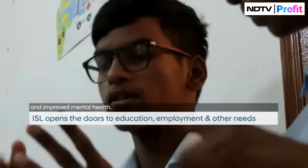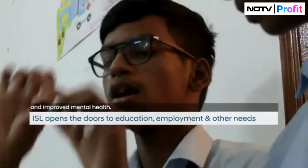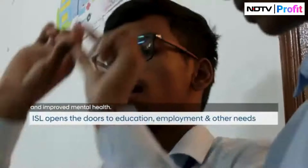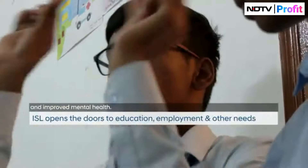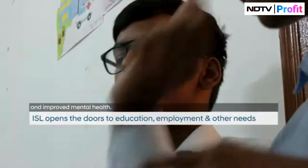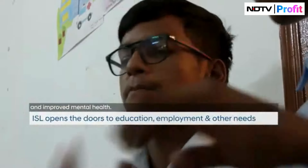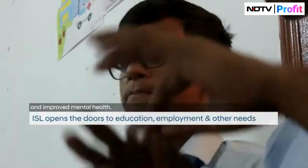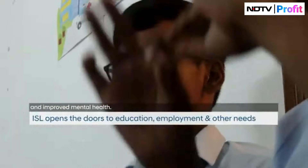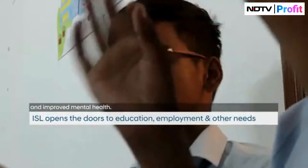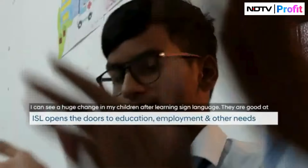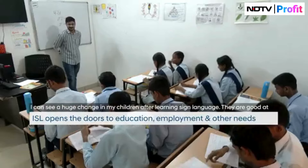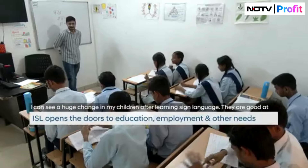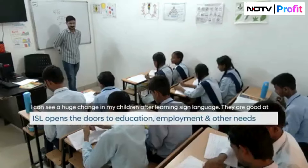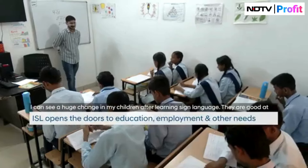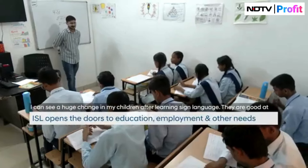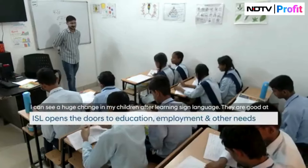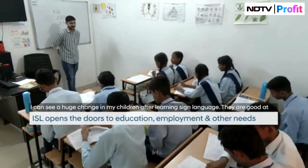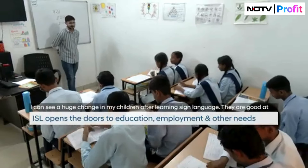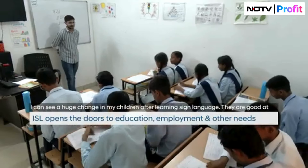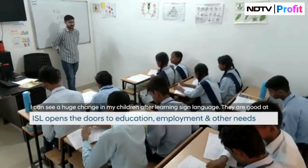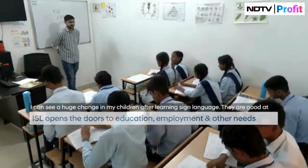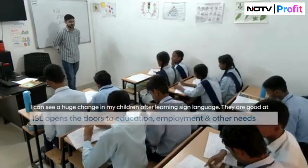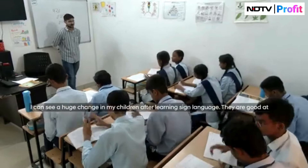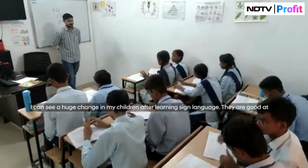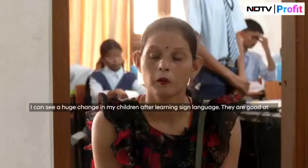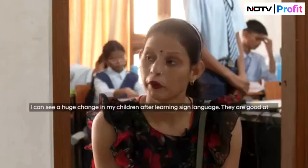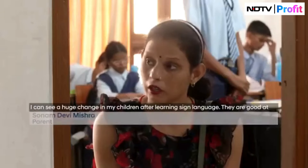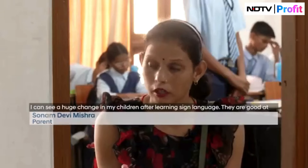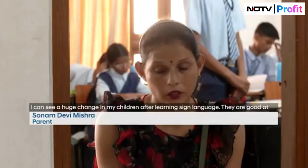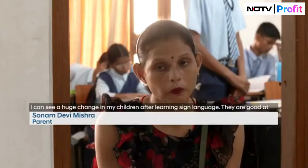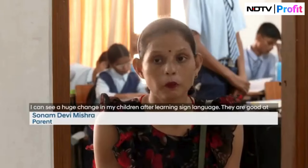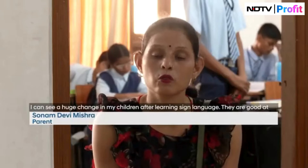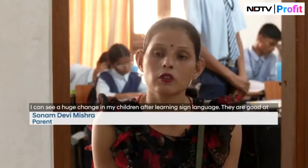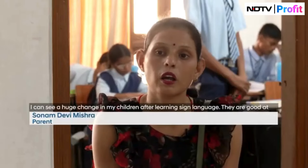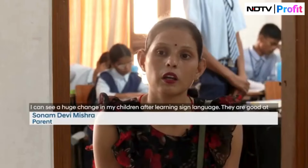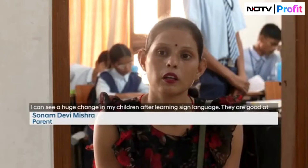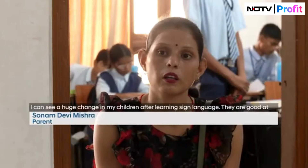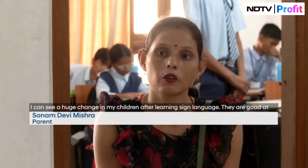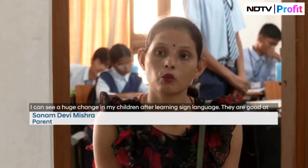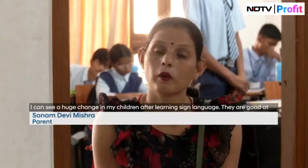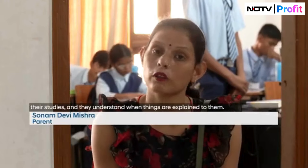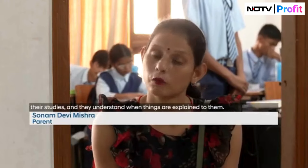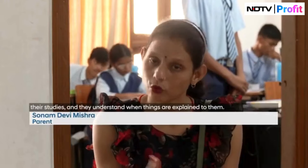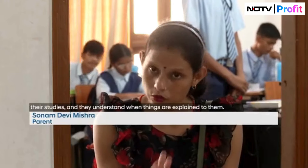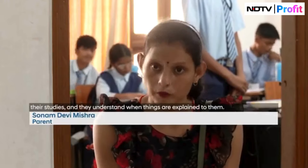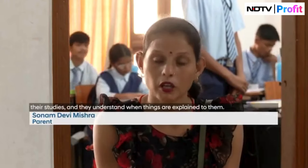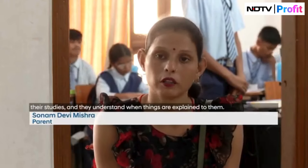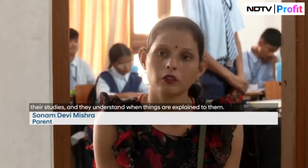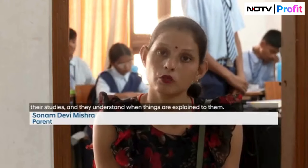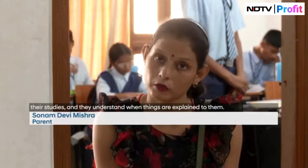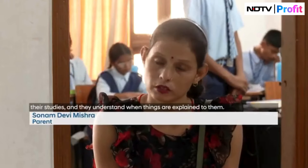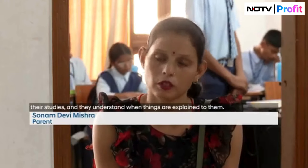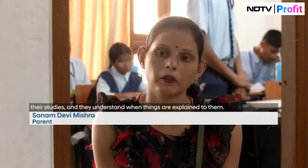mental health. बहुत बदलाव आया है बच्चों में, पढ़ने लिखने में भी होशियार है, जो बात हम लोग समझाते हैं वो समझता भी